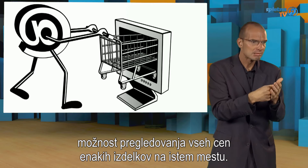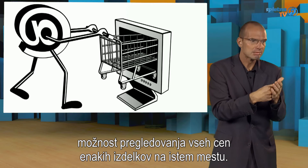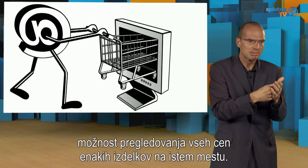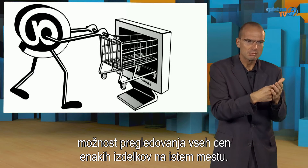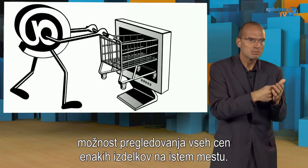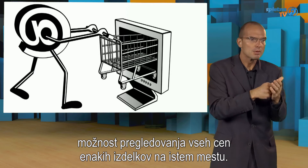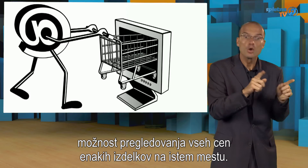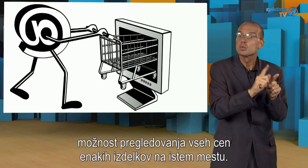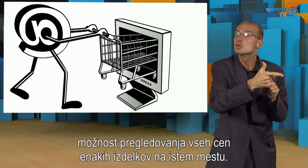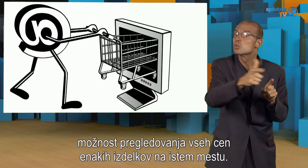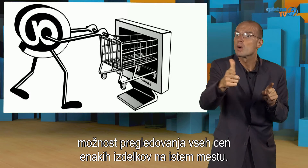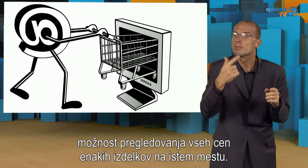enakih izdelkov na istem mestu.